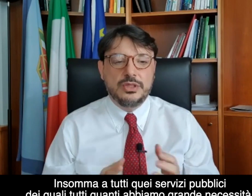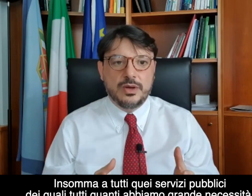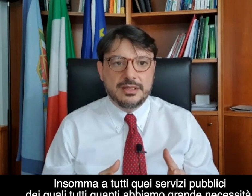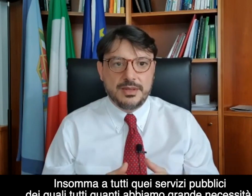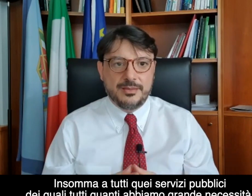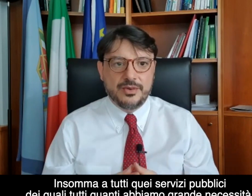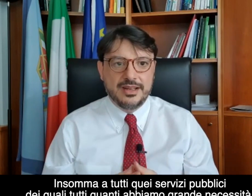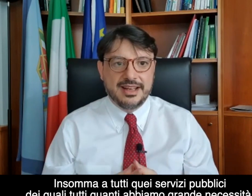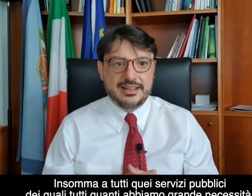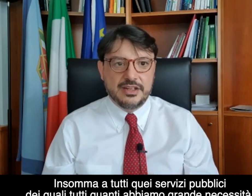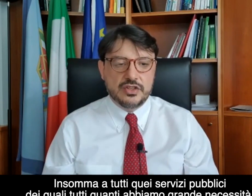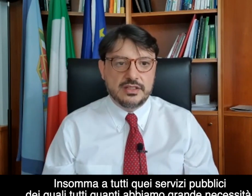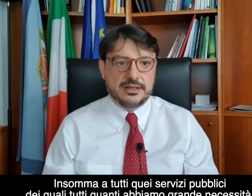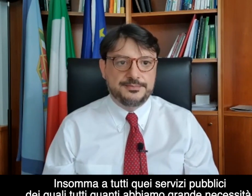quanti abbiamo grande necessità